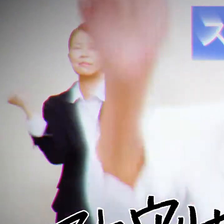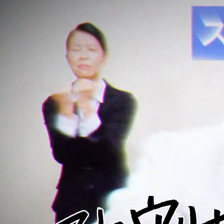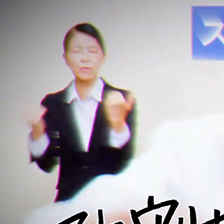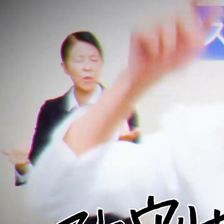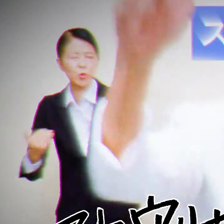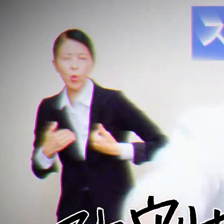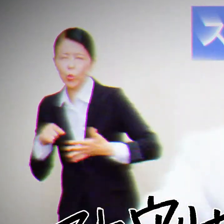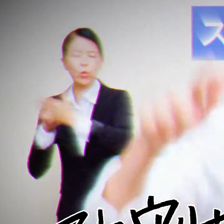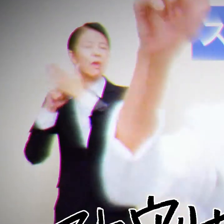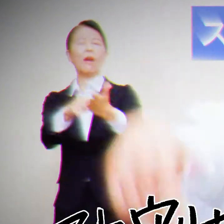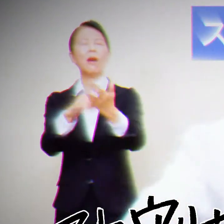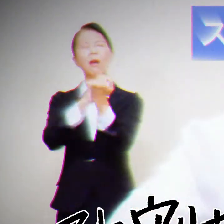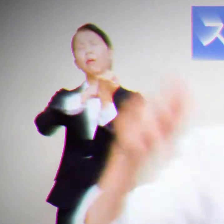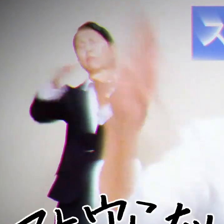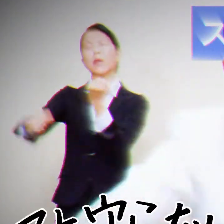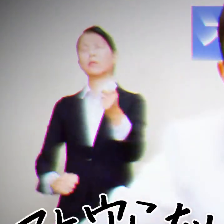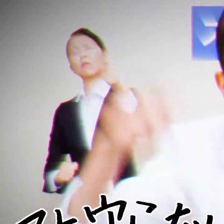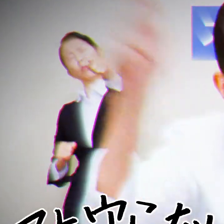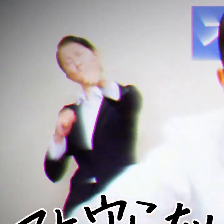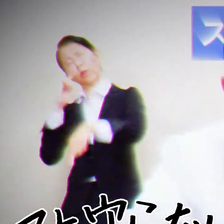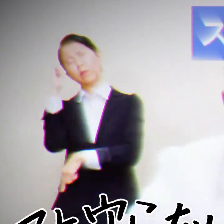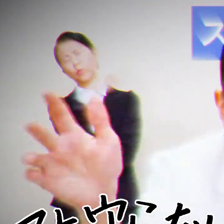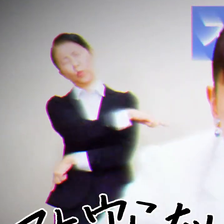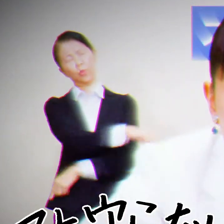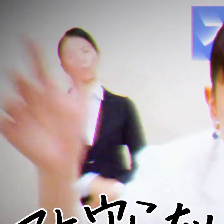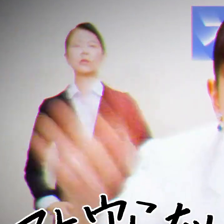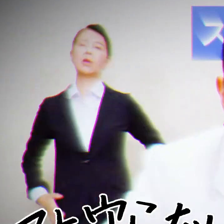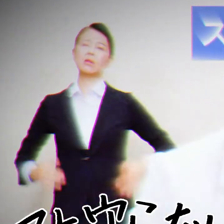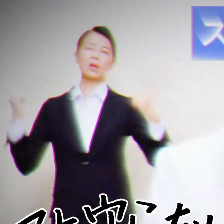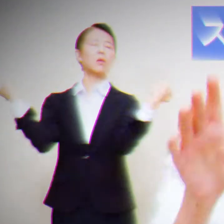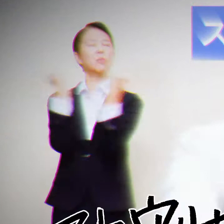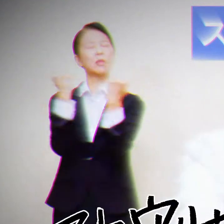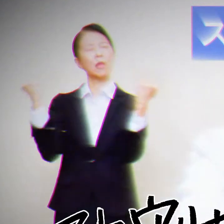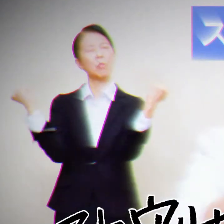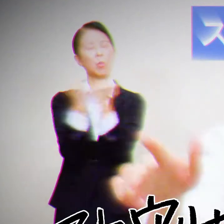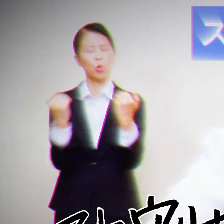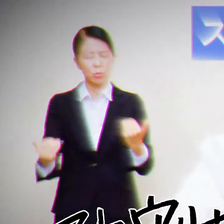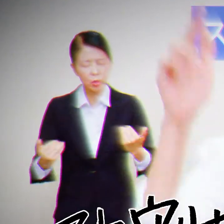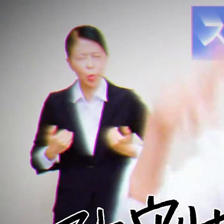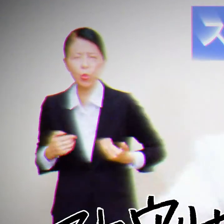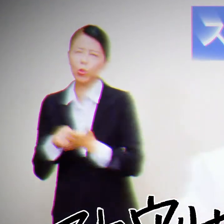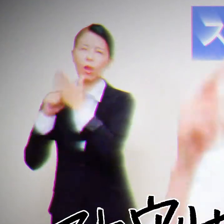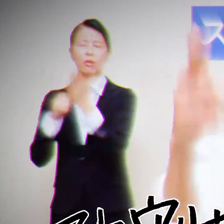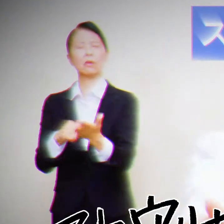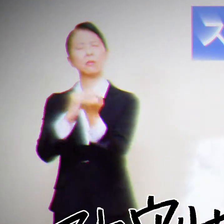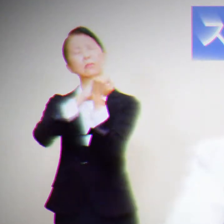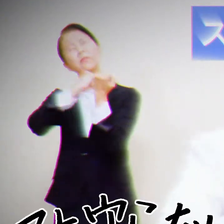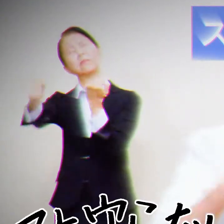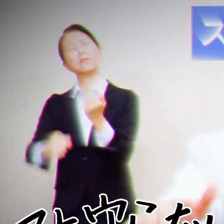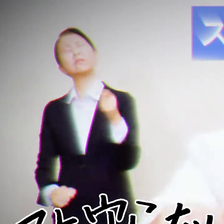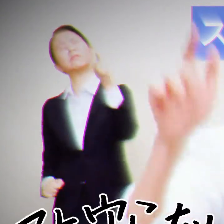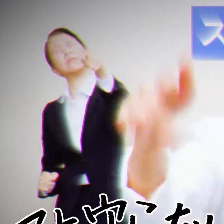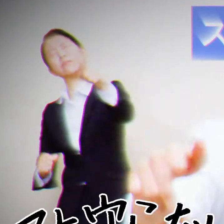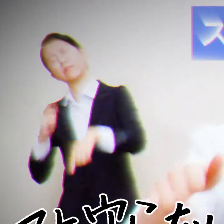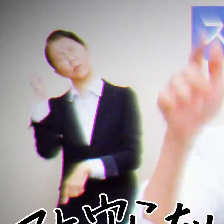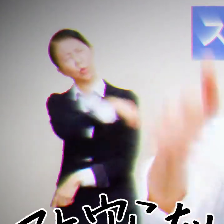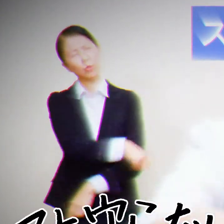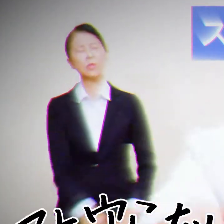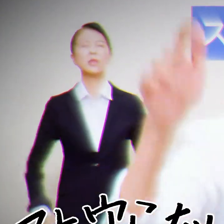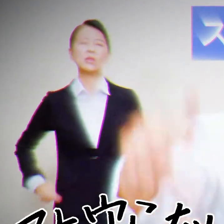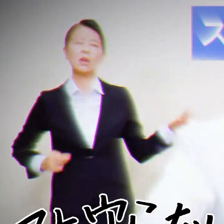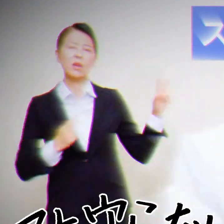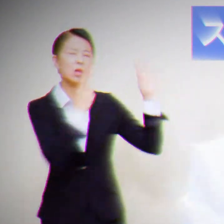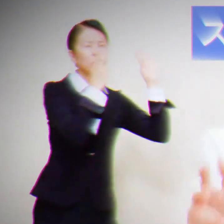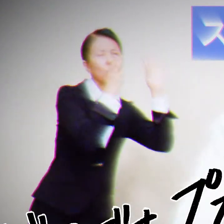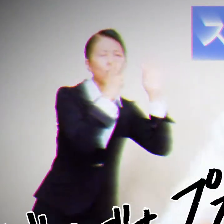マナー守りましょうと提案、マナー守らないの良くないじゃん、マナー守りましょうと提案、マナー守らないの